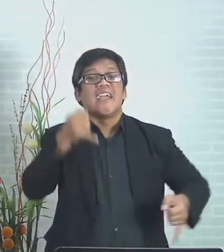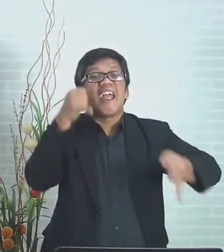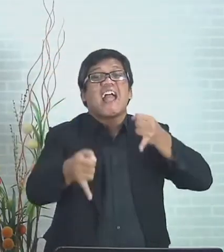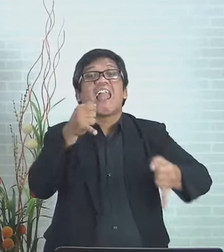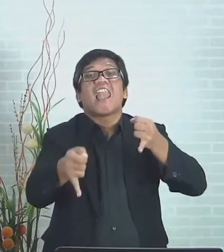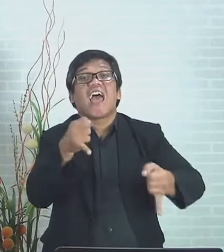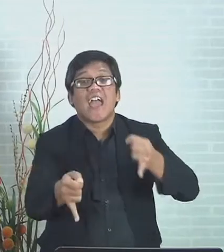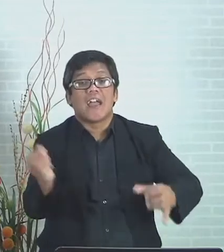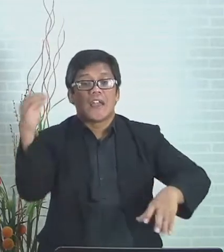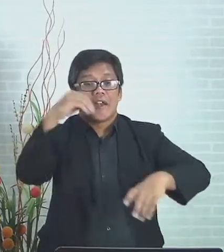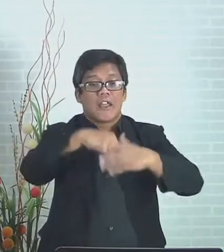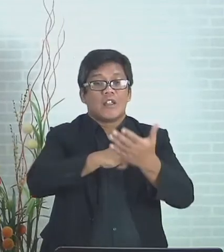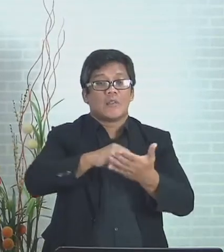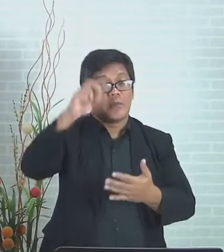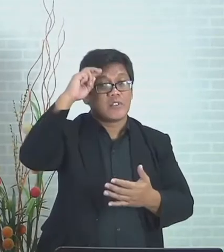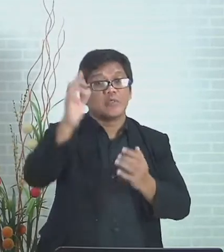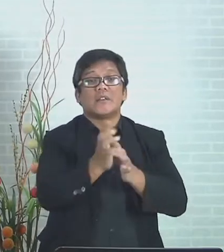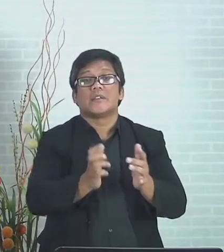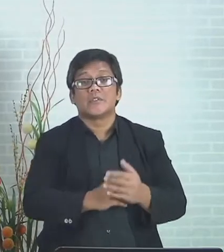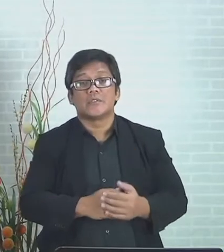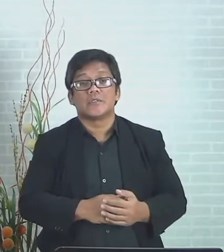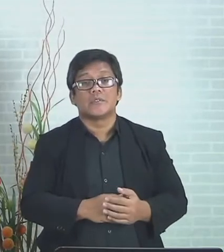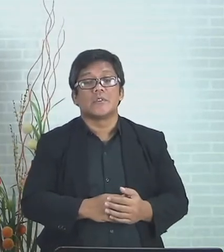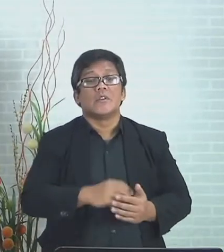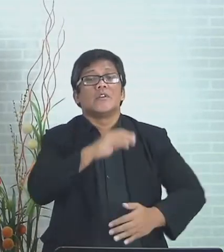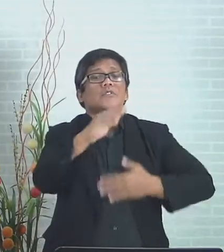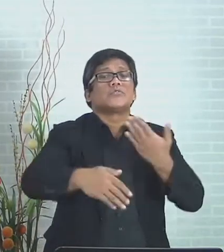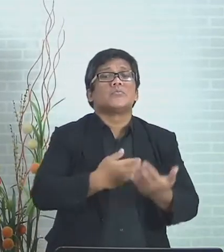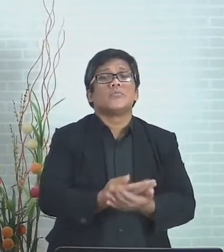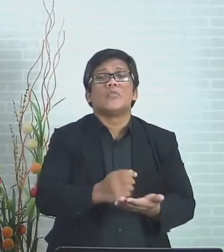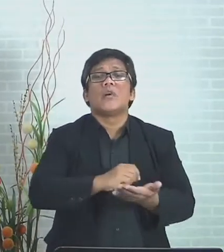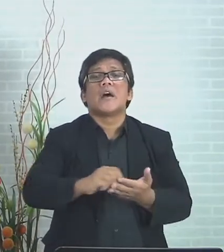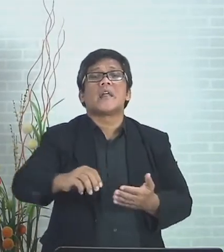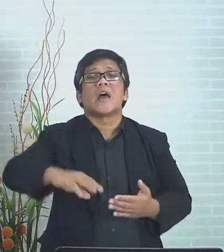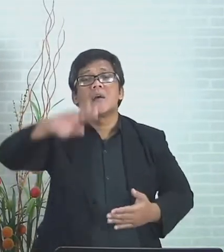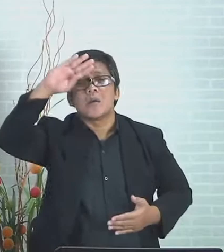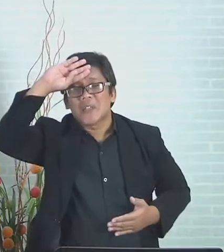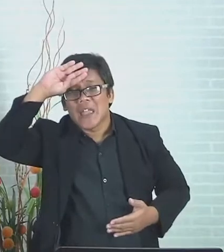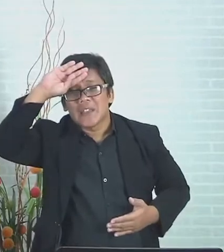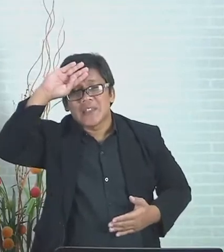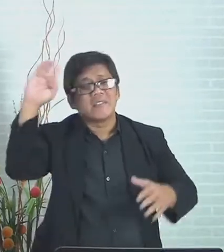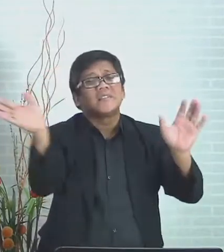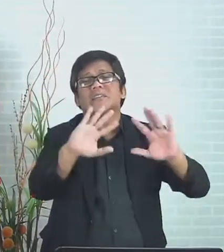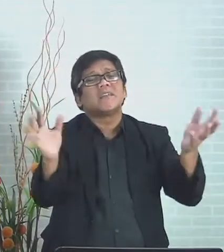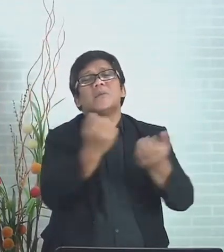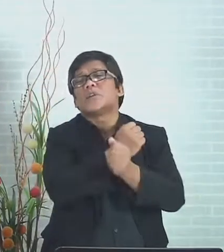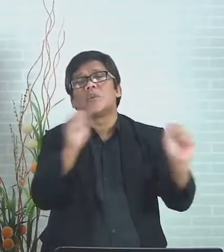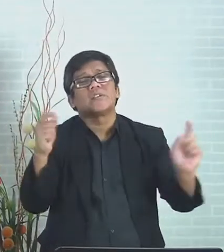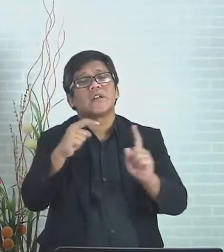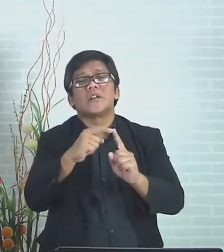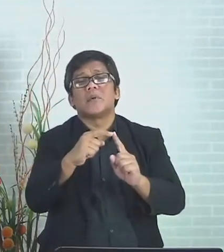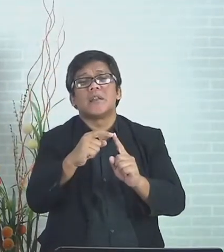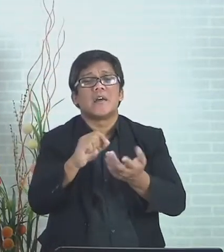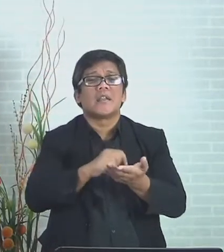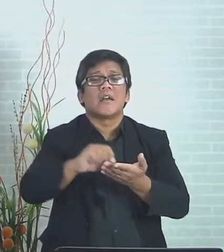Yesus jadi kita percaya bahwa setiap nama penyakit pun itu takluk di dalam nama Tuhan Yesus Kenapa kita percaya ketika